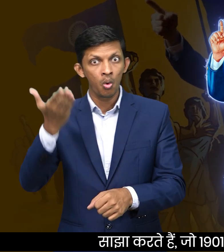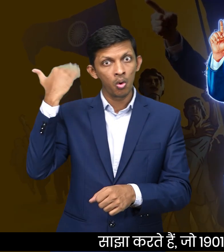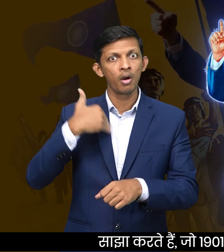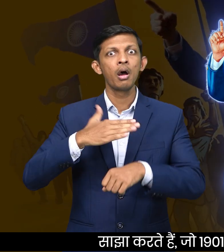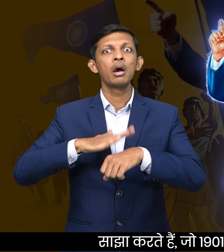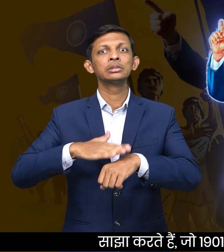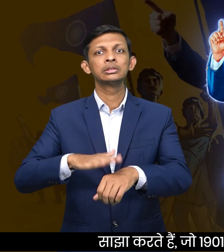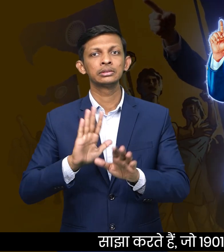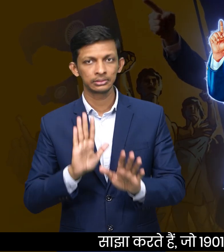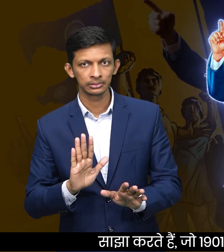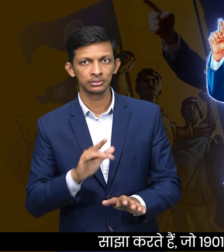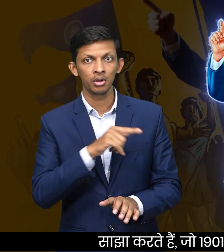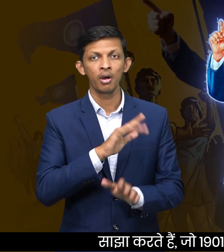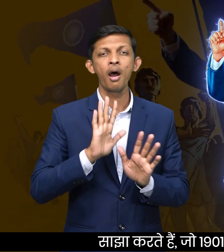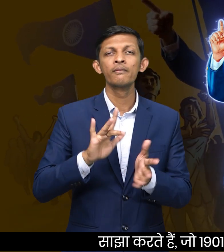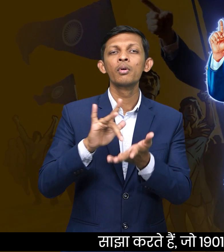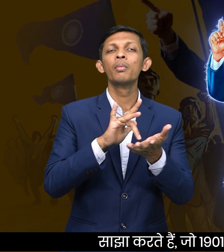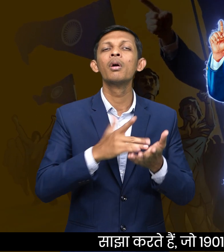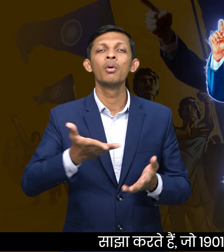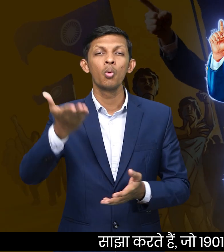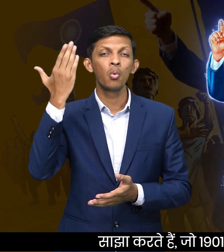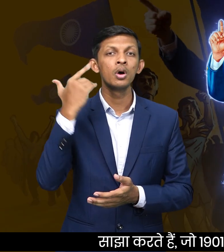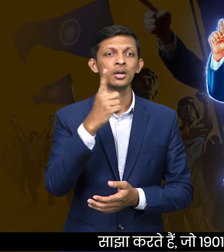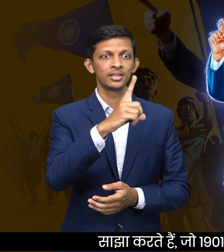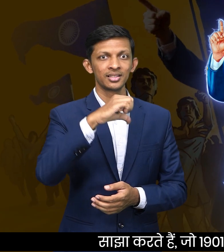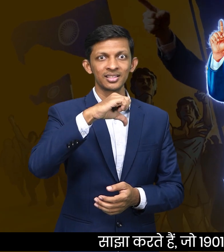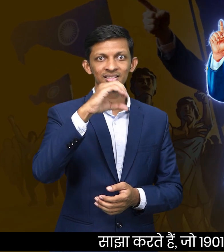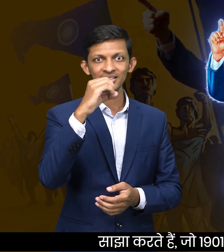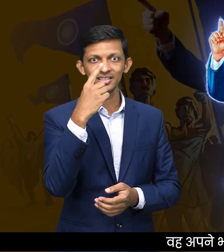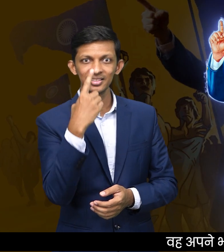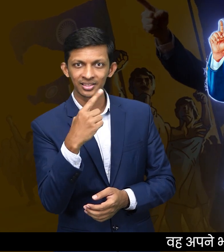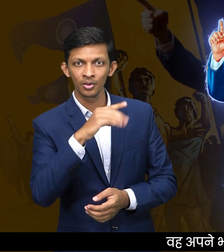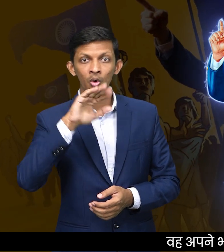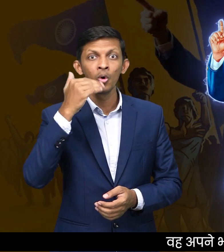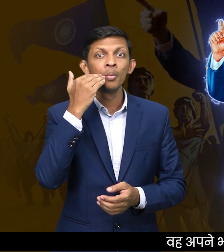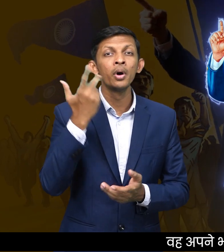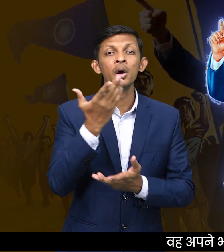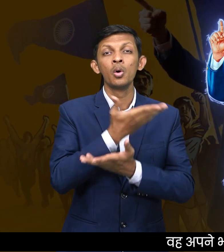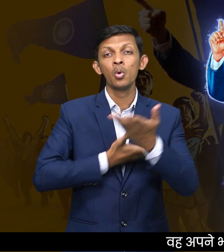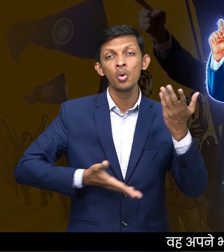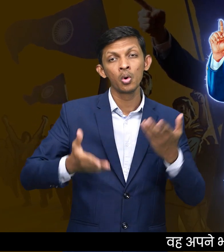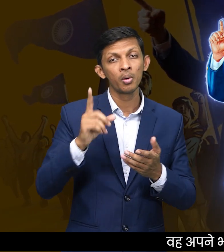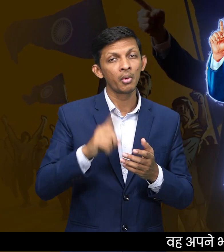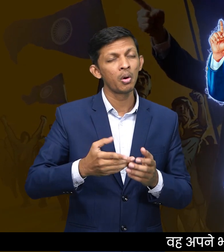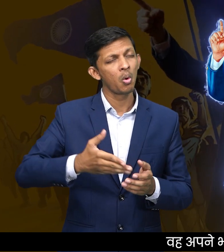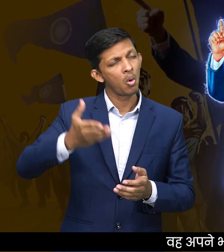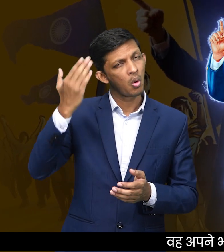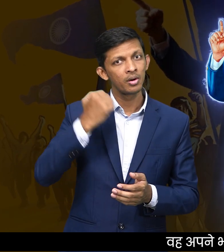1901 में हुआ था, जब वह केवल 9 साल के थे। वह अपने भाइयों और चचेरे भाइयों के